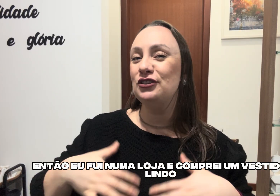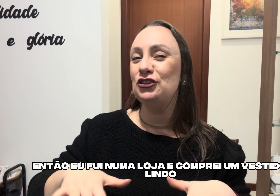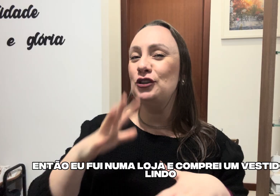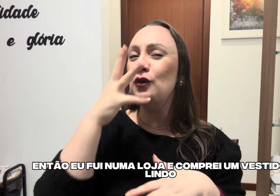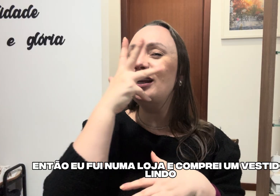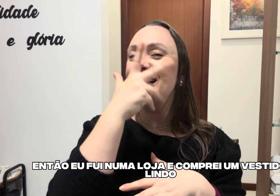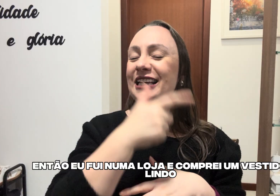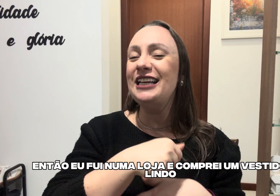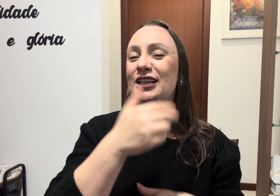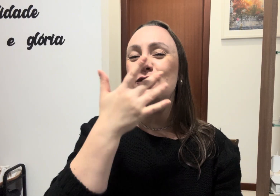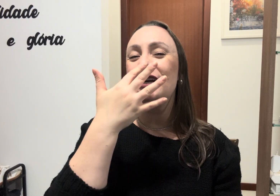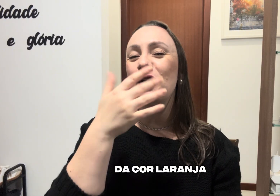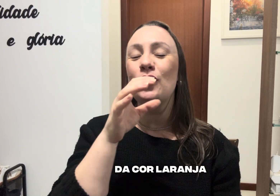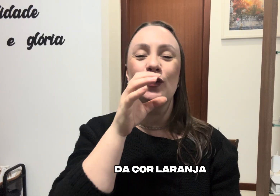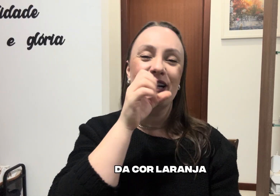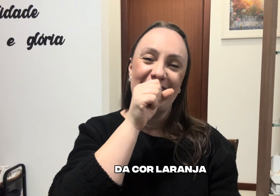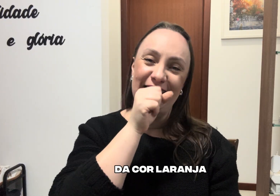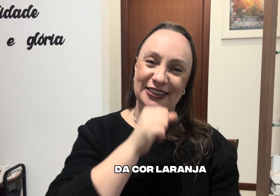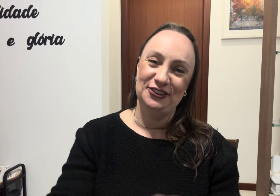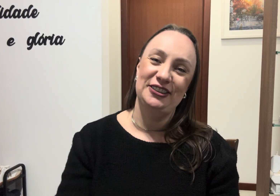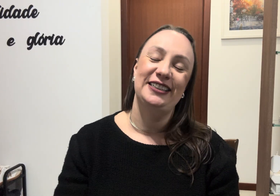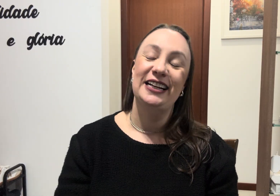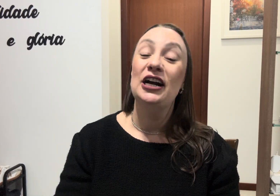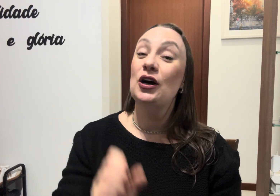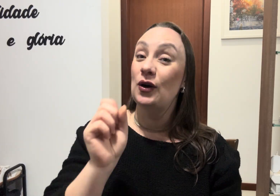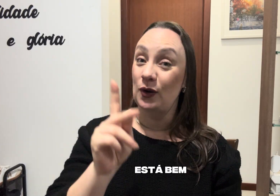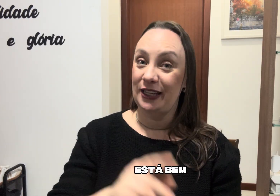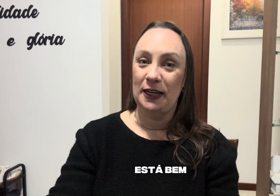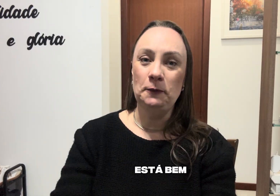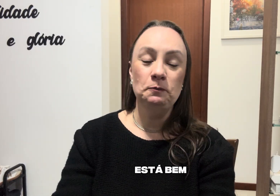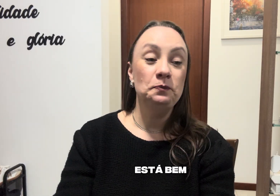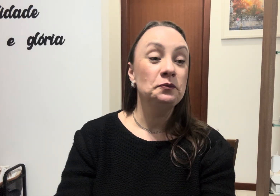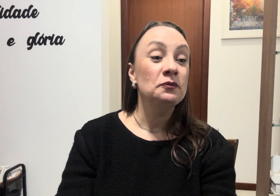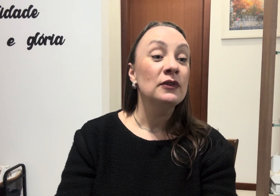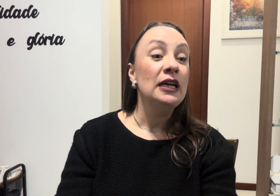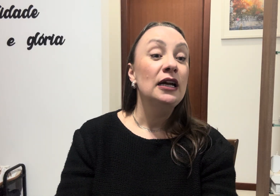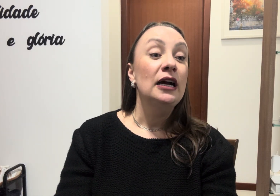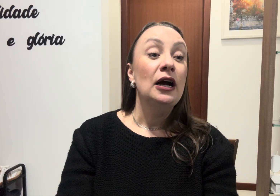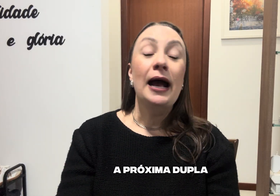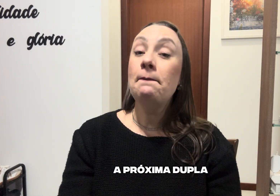vestido lindo da cor laranja, ok?